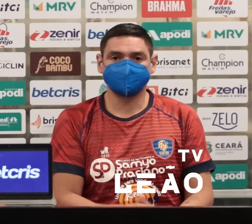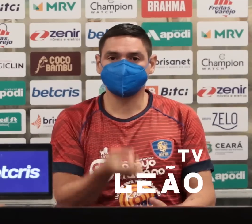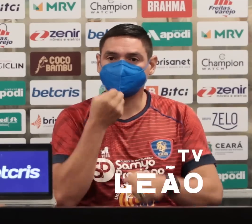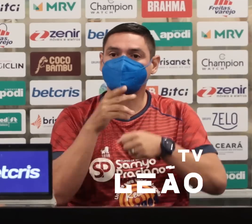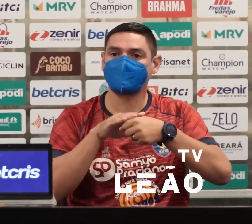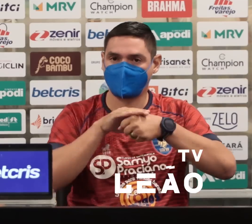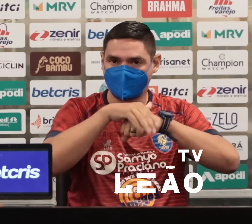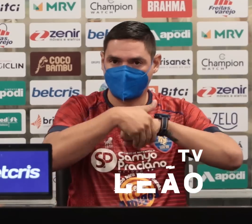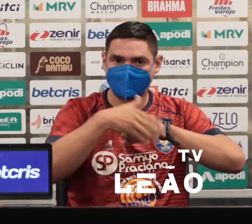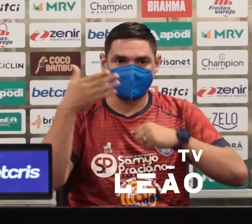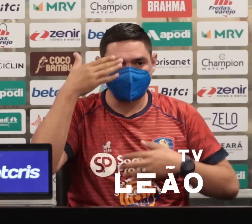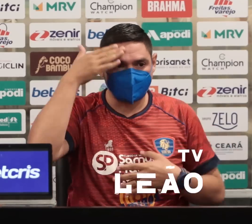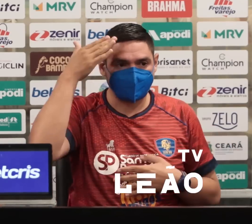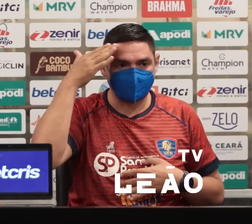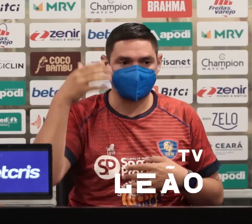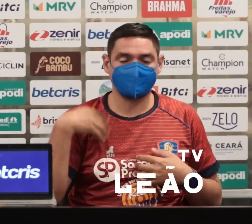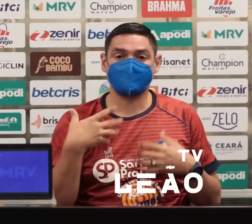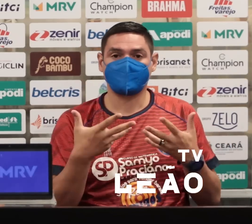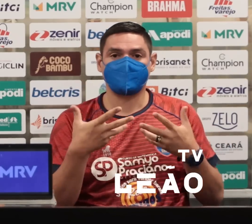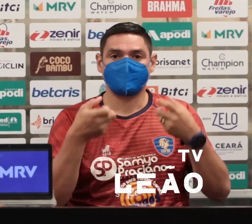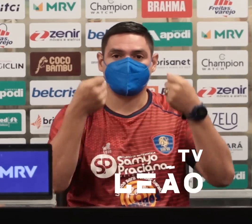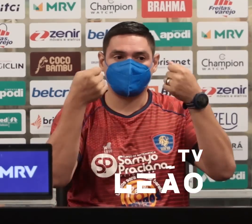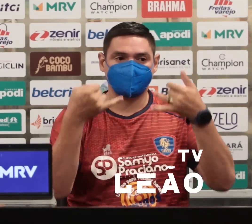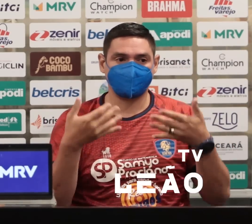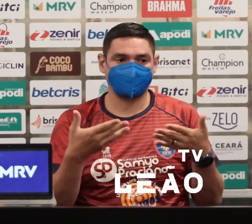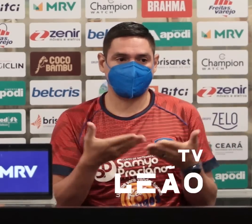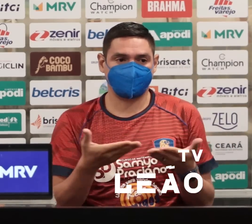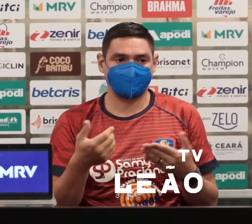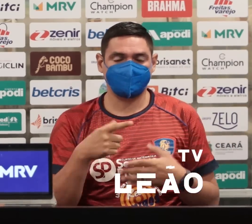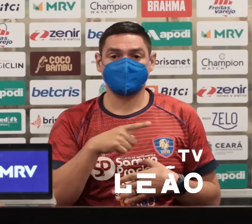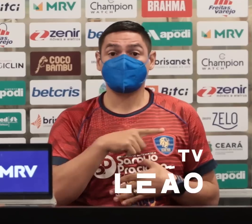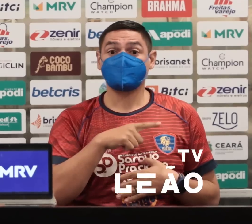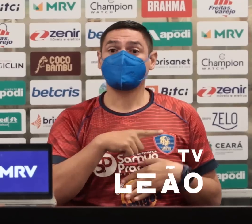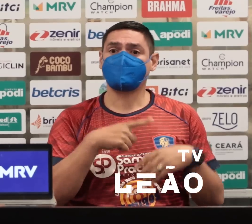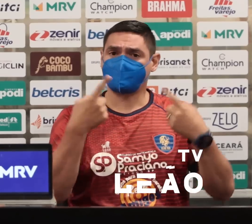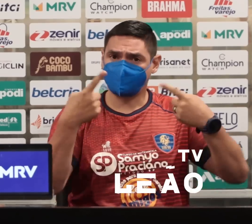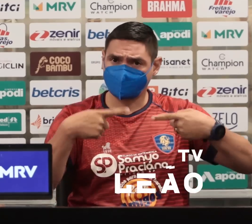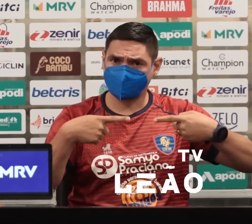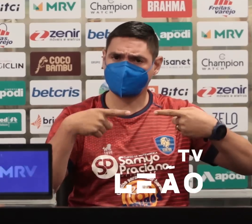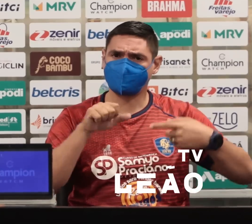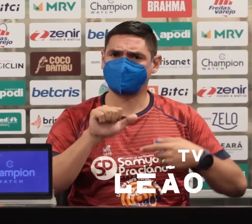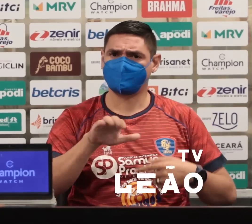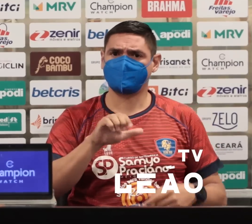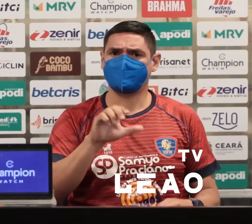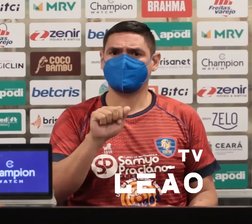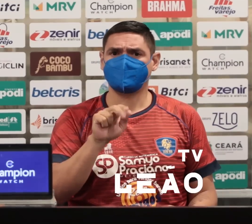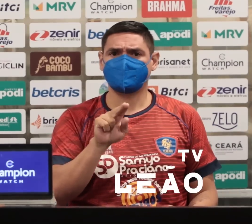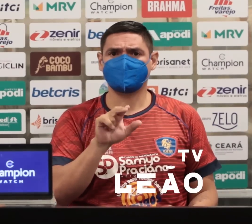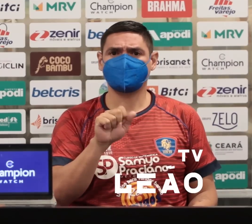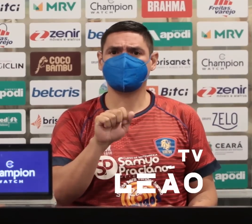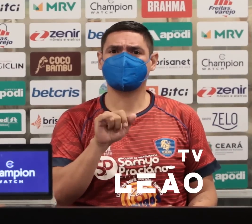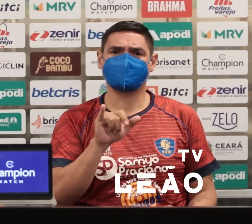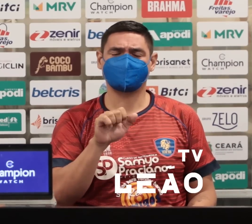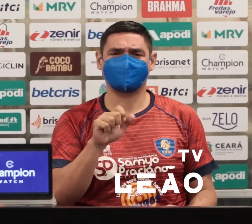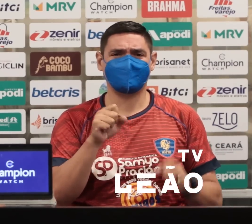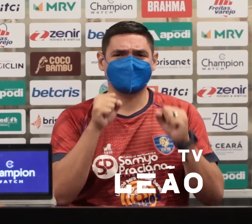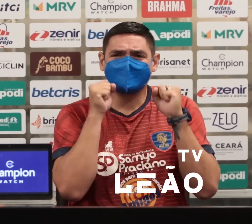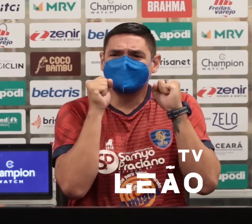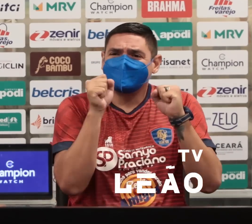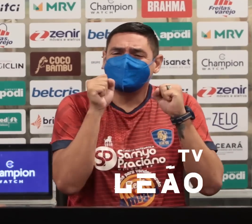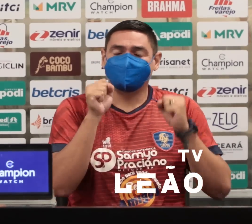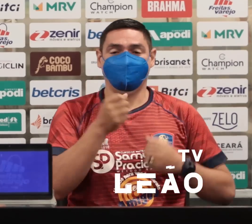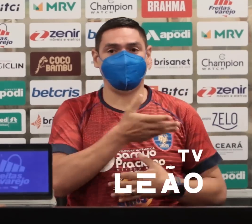Boa noite, Vojvoda. Queria que você falasse um pouco sobre essa partida aí de agora, diante do Calcaia. Deu para ver que o torcedor não saiu muito